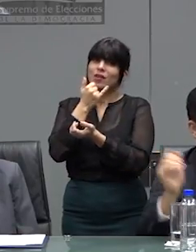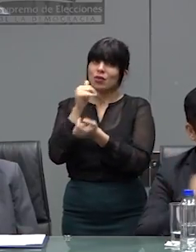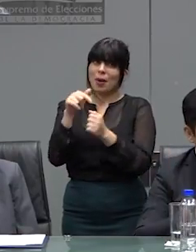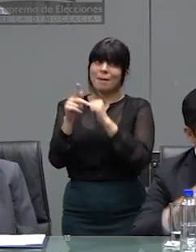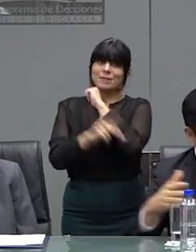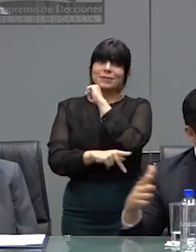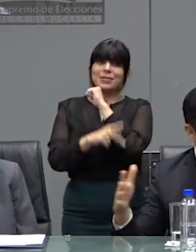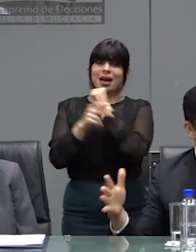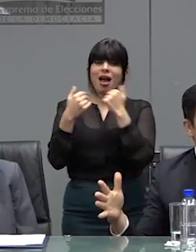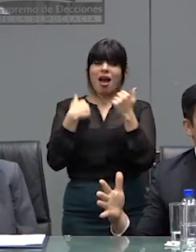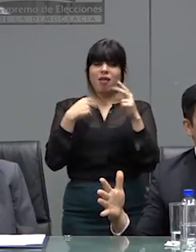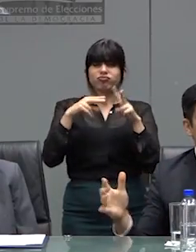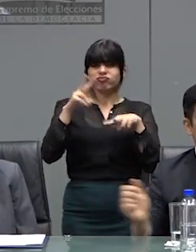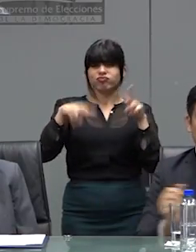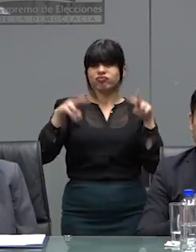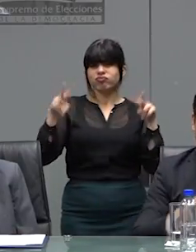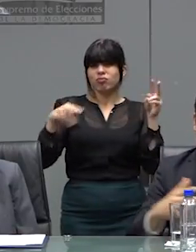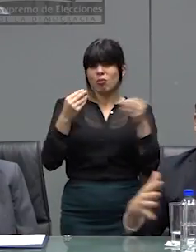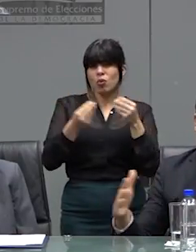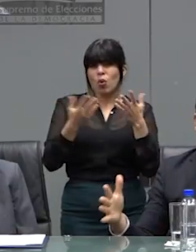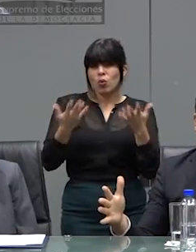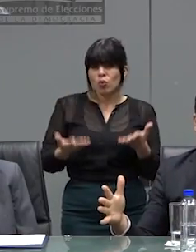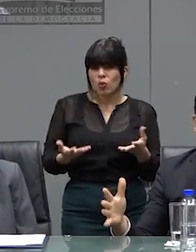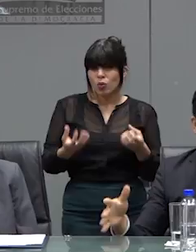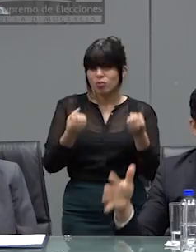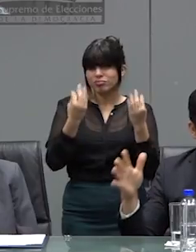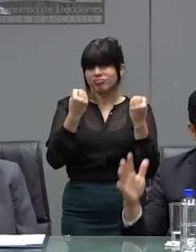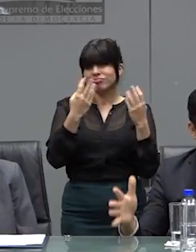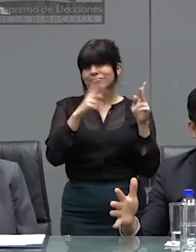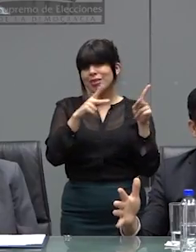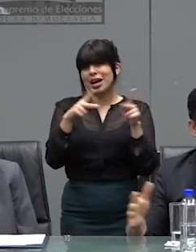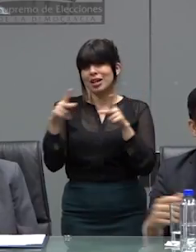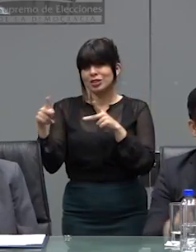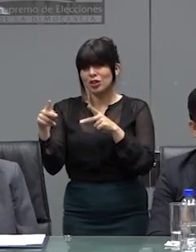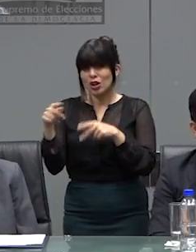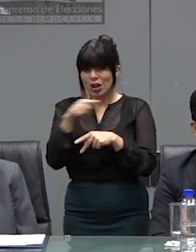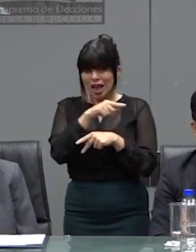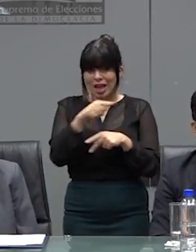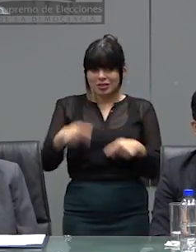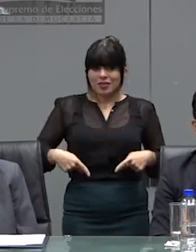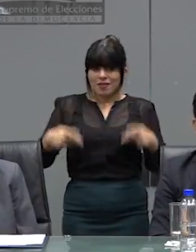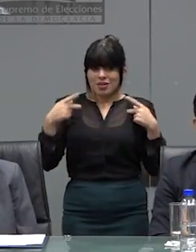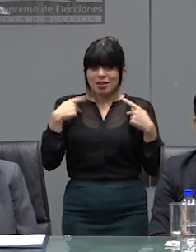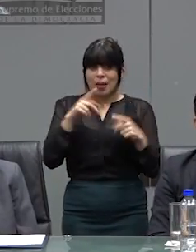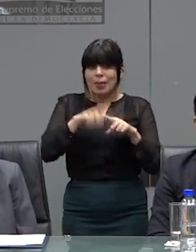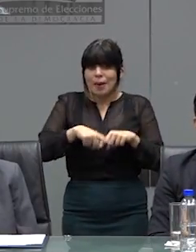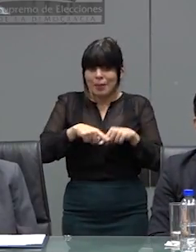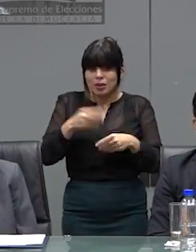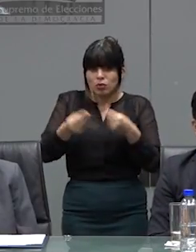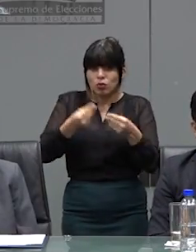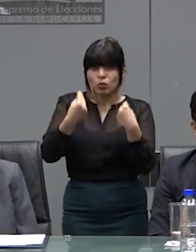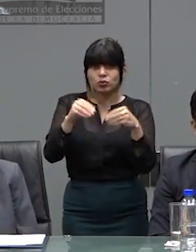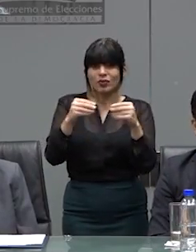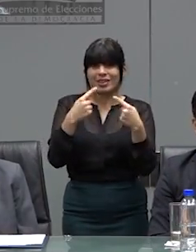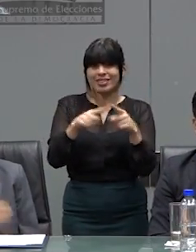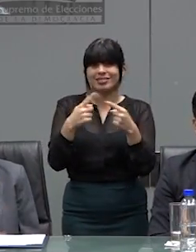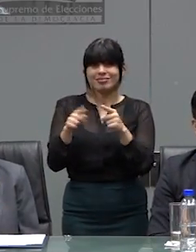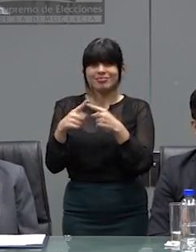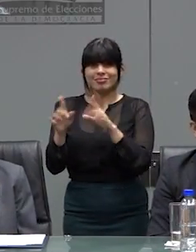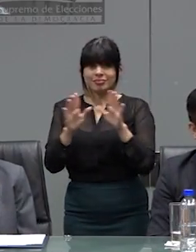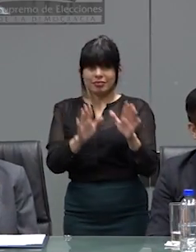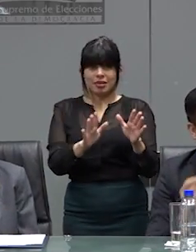país que tiene una diversidad de productos y una diversidad de personas viviendo de esas actividades.